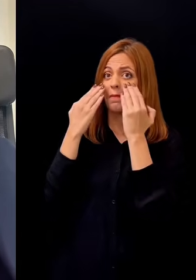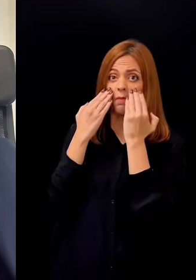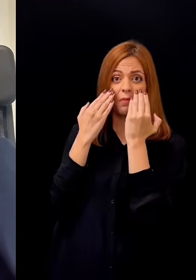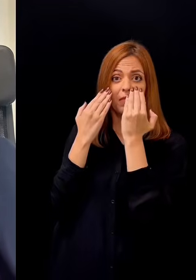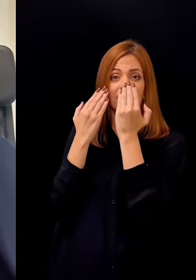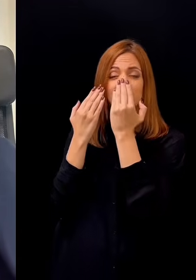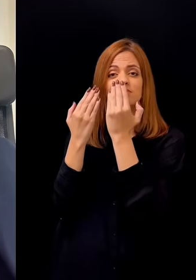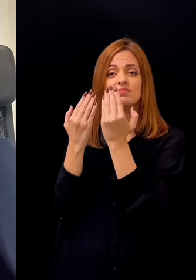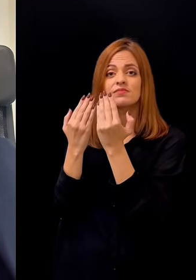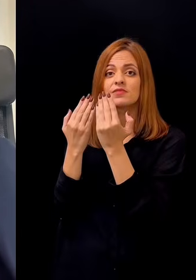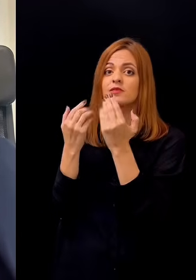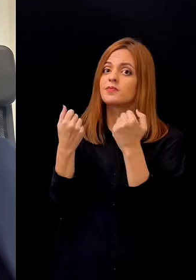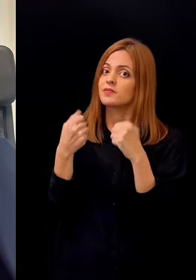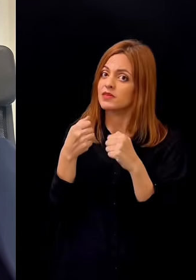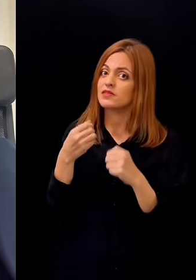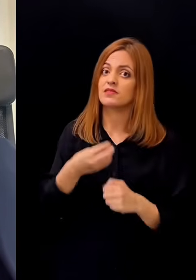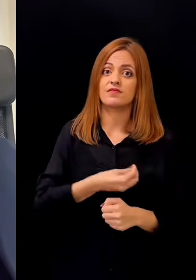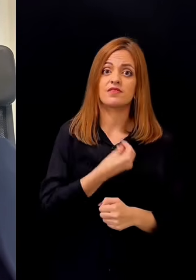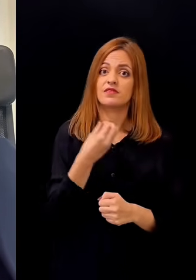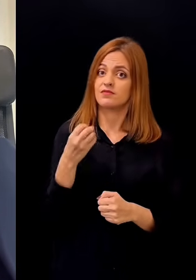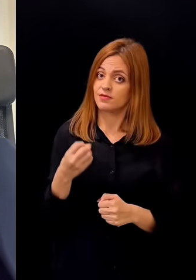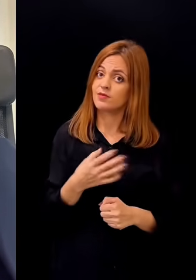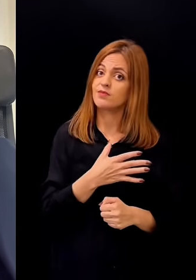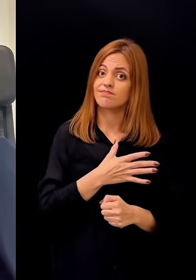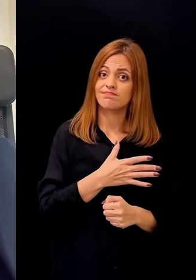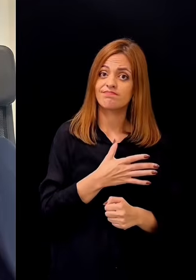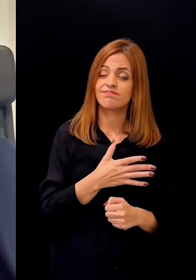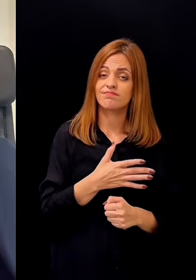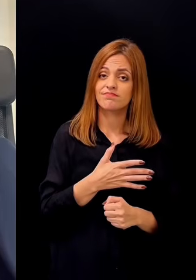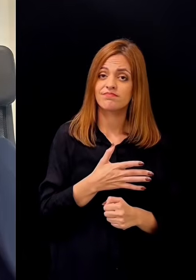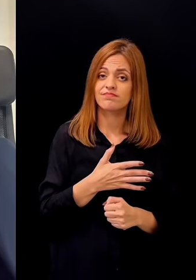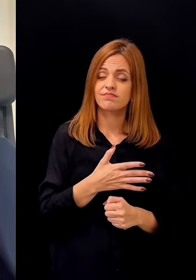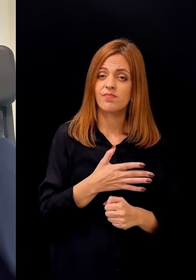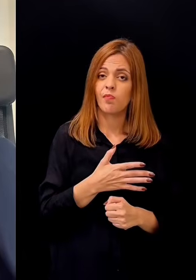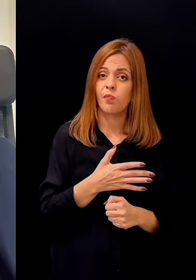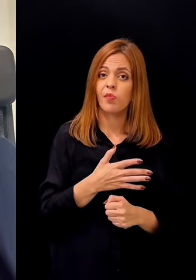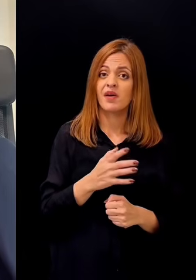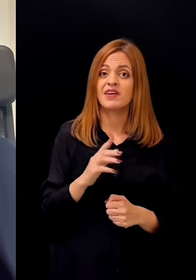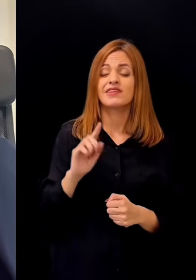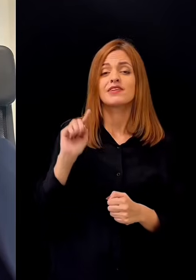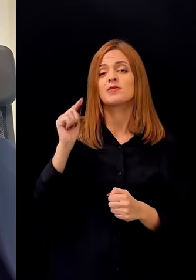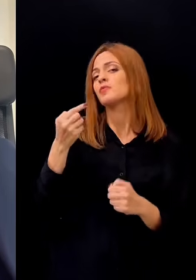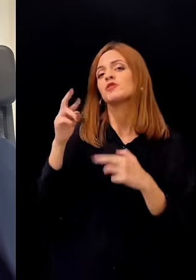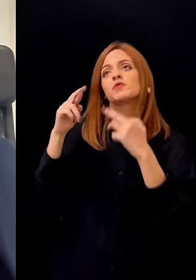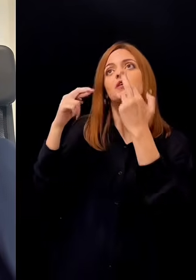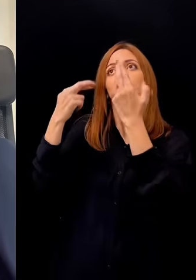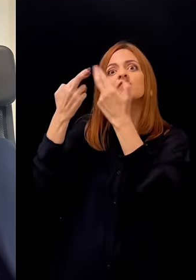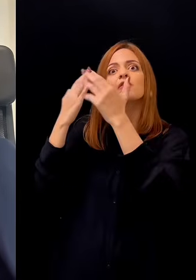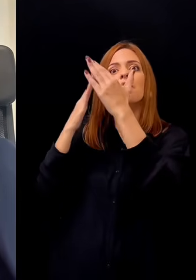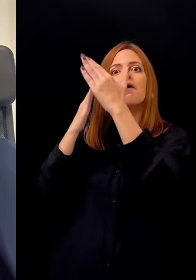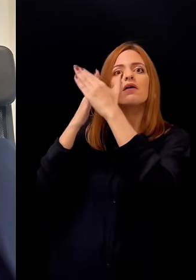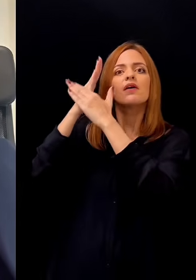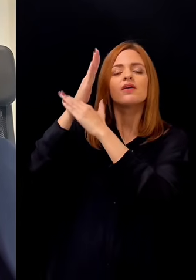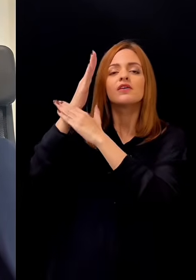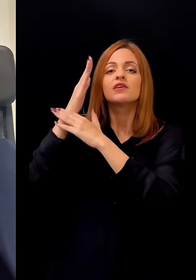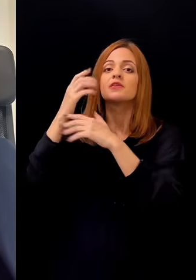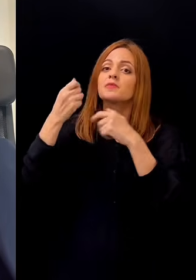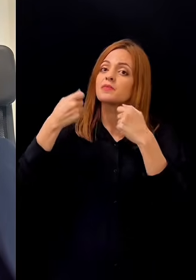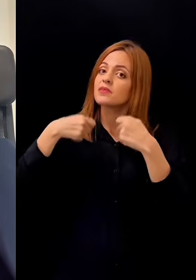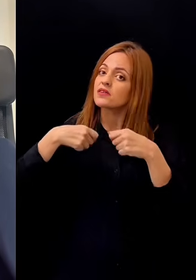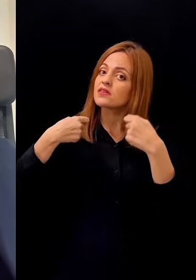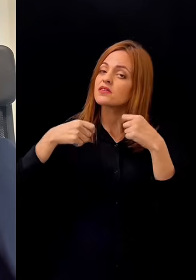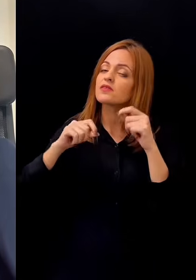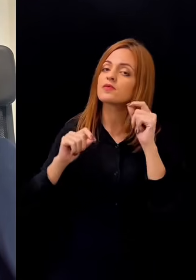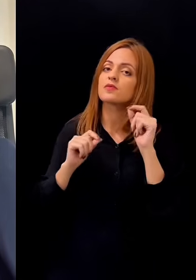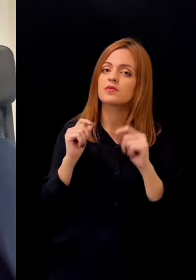Deus, você tem que nascer de novo. Para entrar nele, você tem que